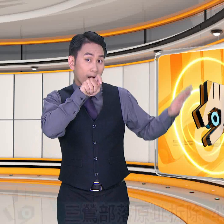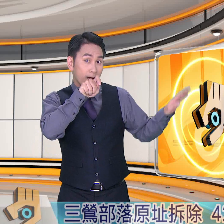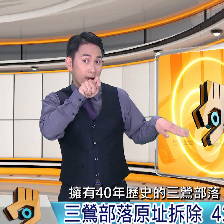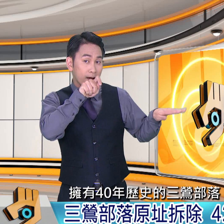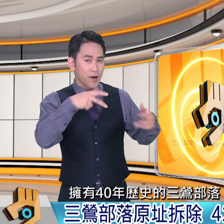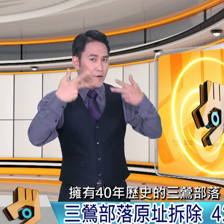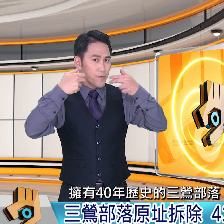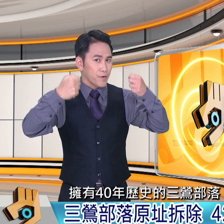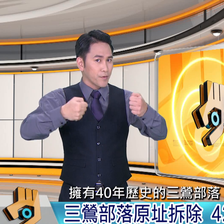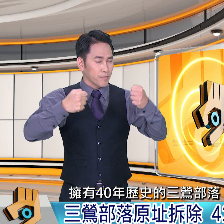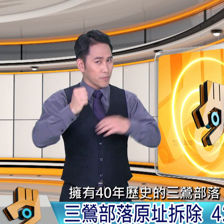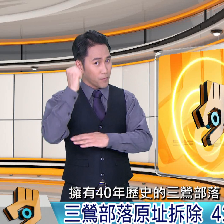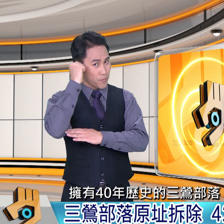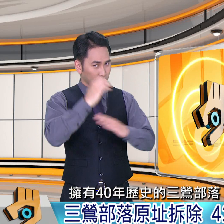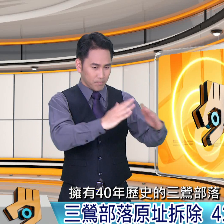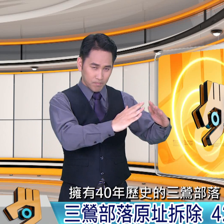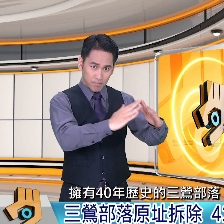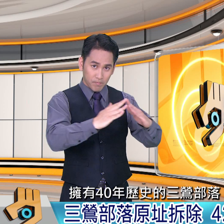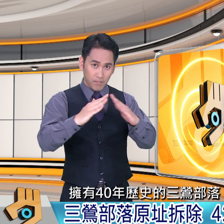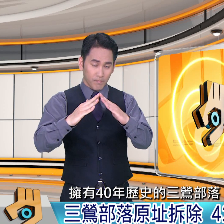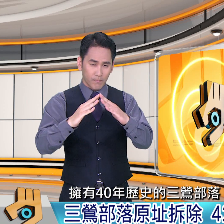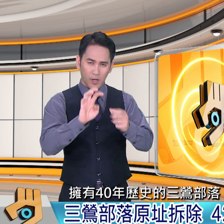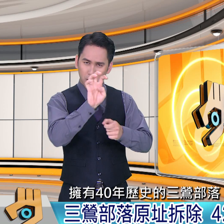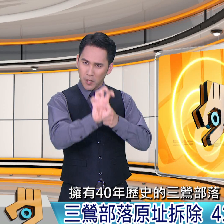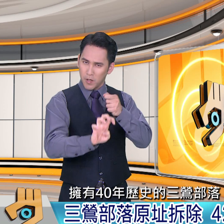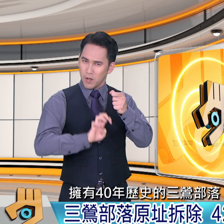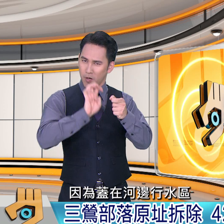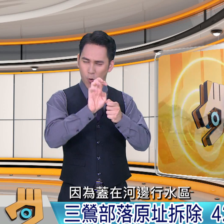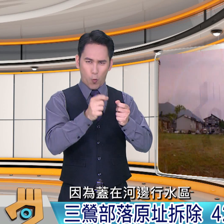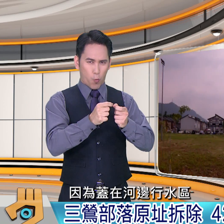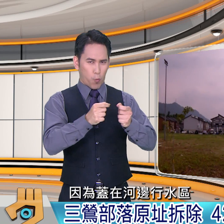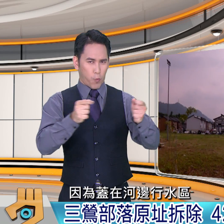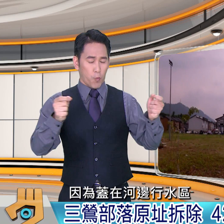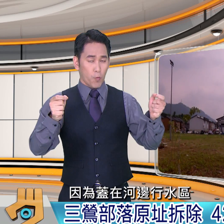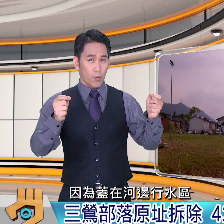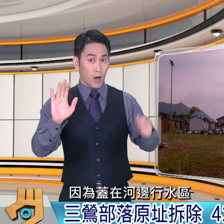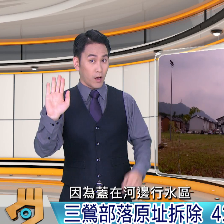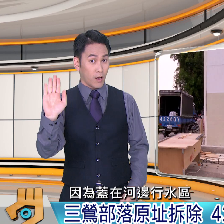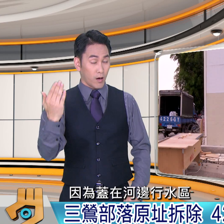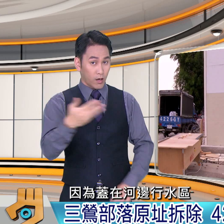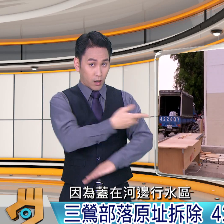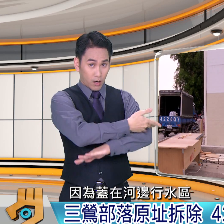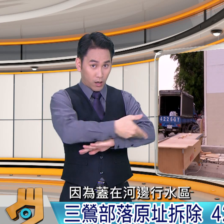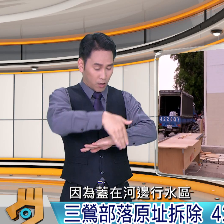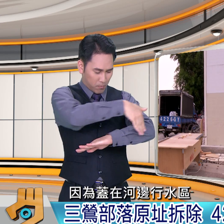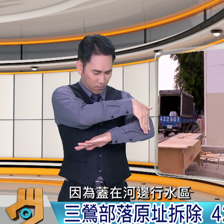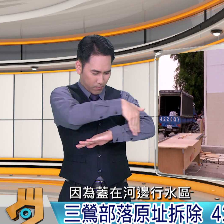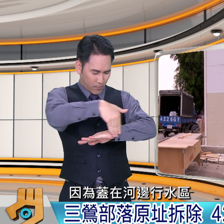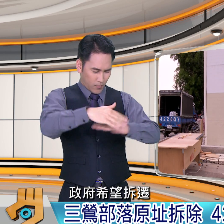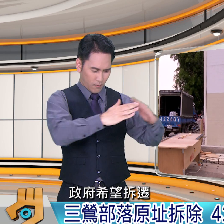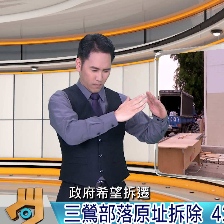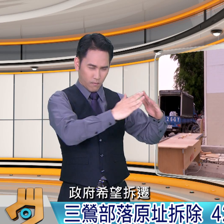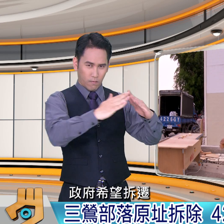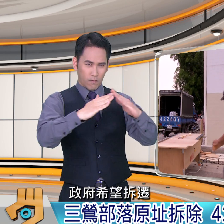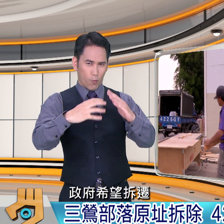拥有40年历史的三鹰部落，因为盖在河边行水区，政府希望拆